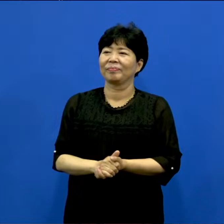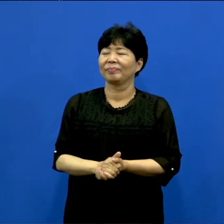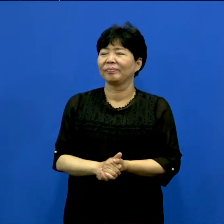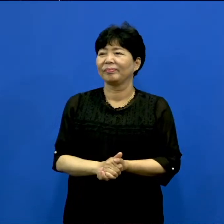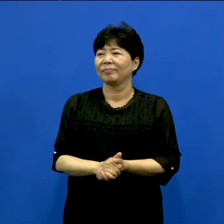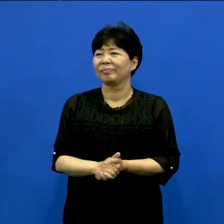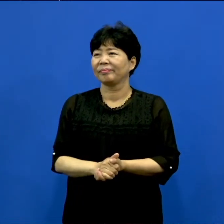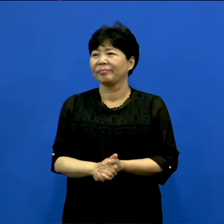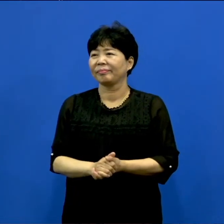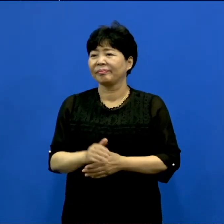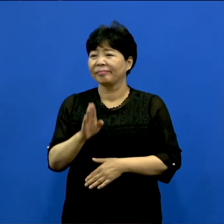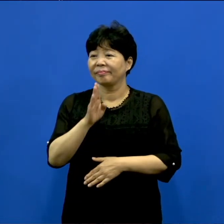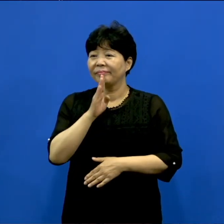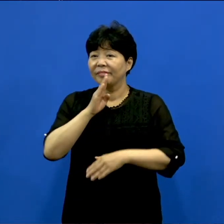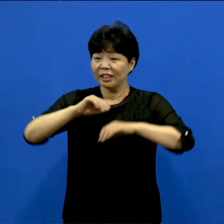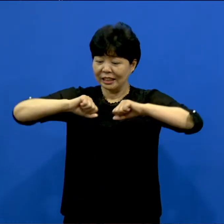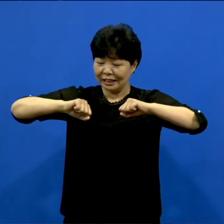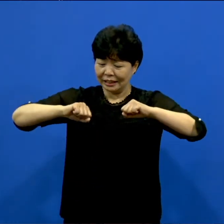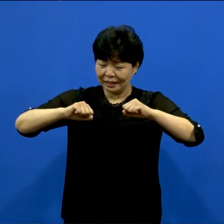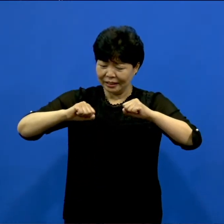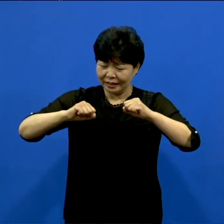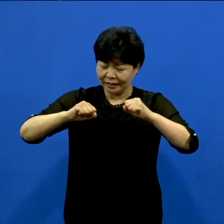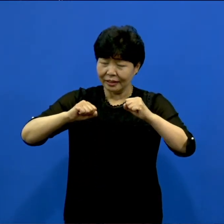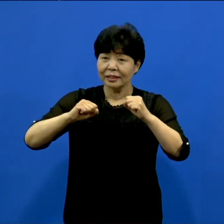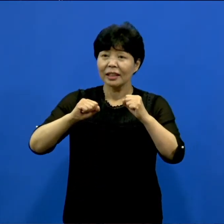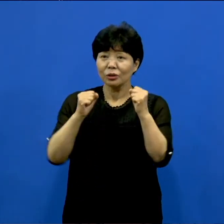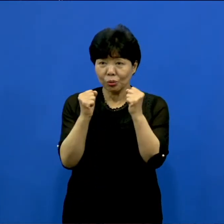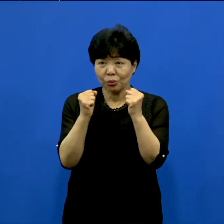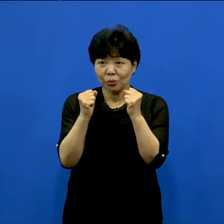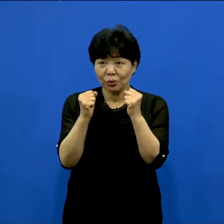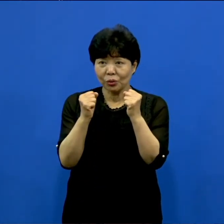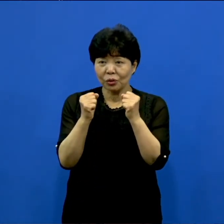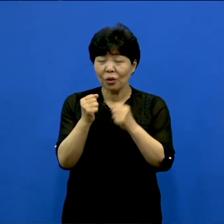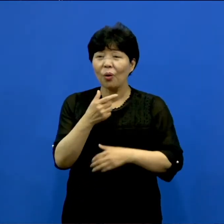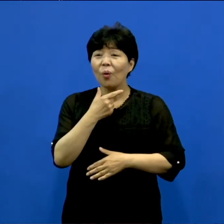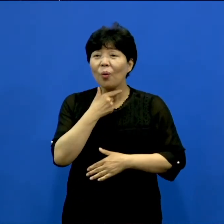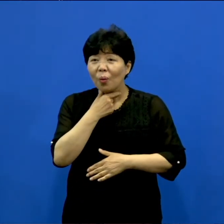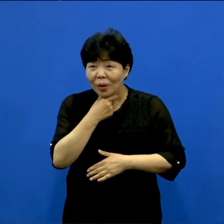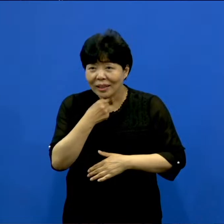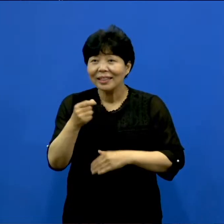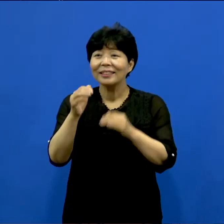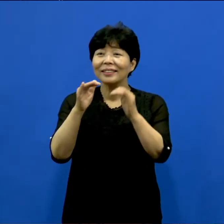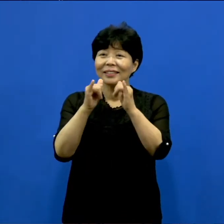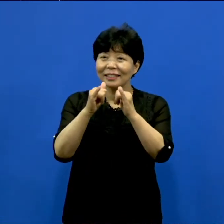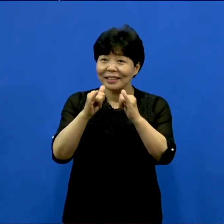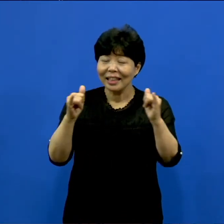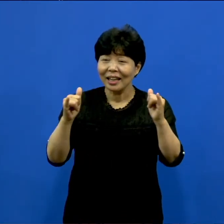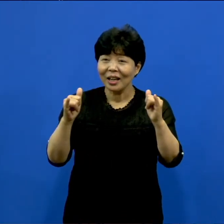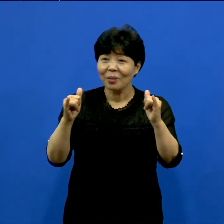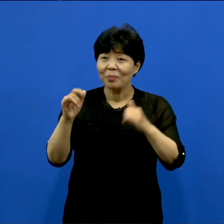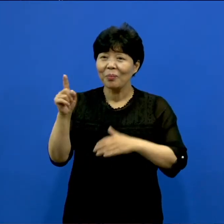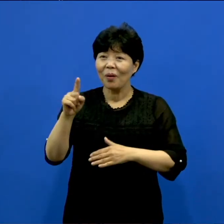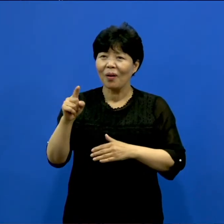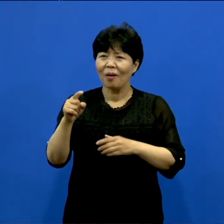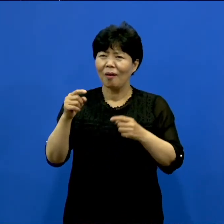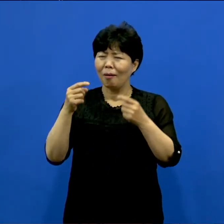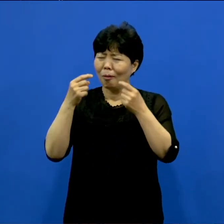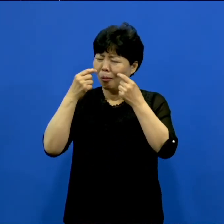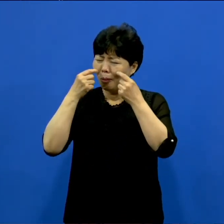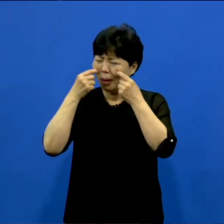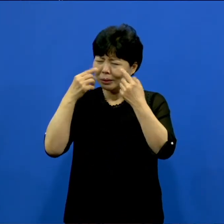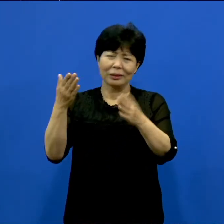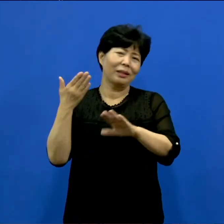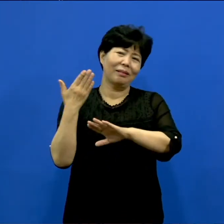여러분, 진짜 순종하려고 하나님의 말씀을 듣는 사람의 태도는 확실히 달라요.